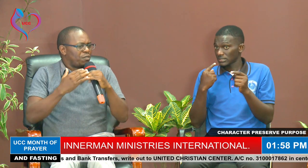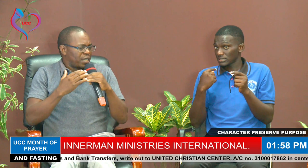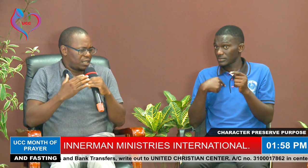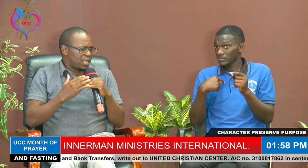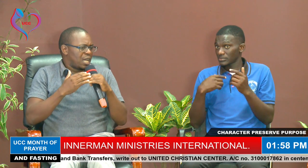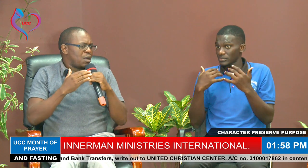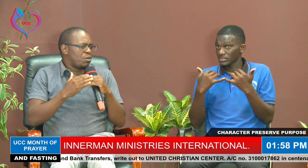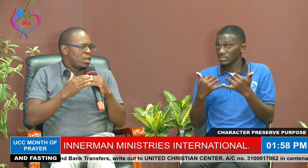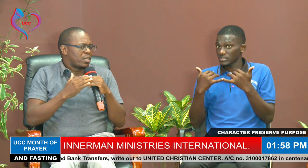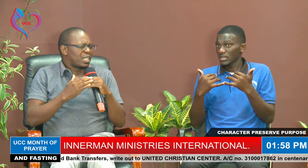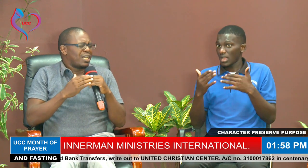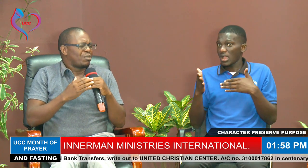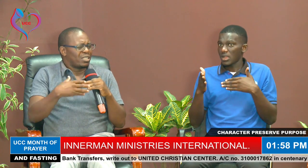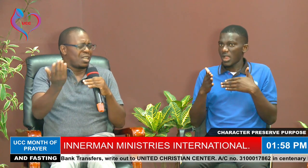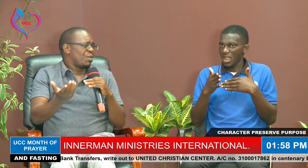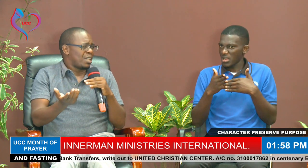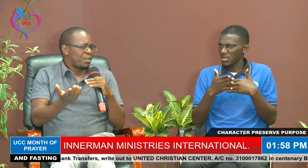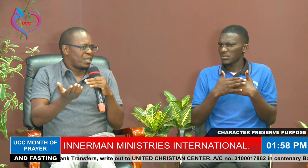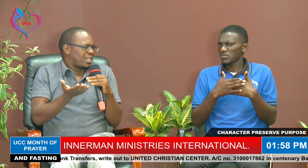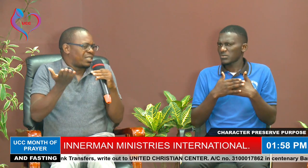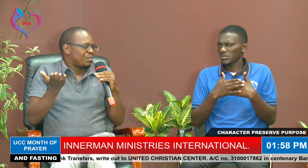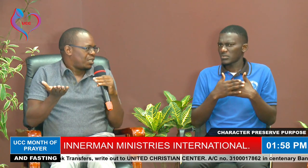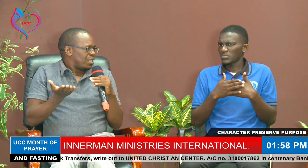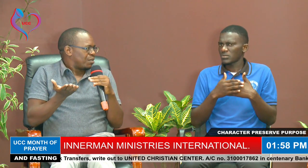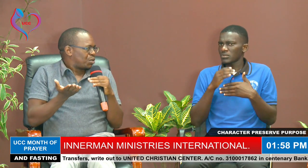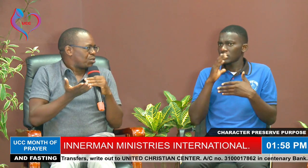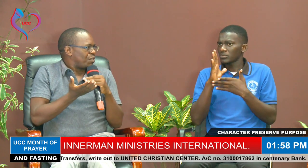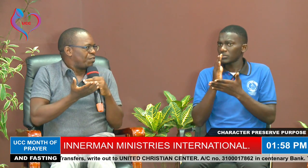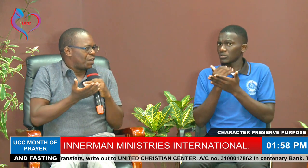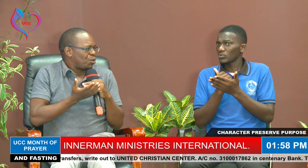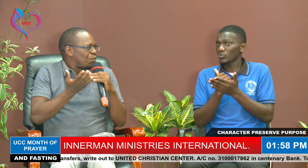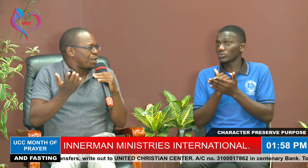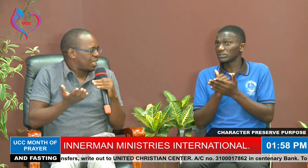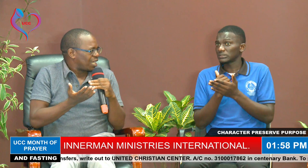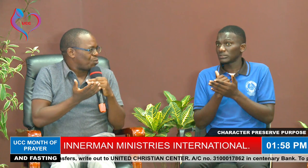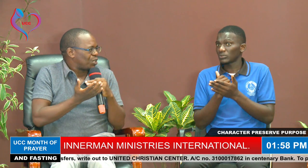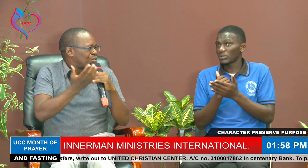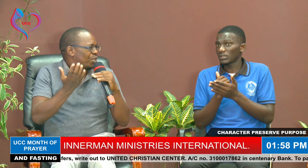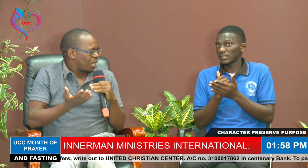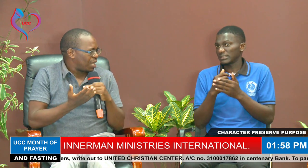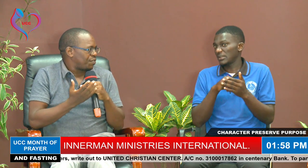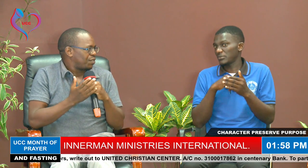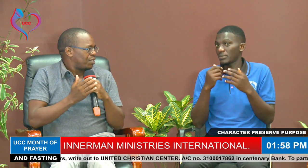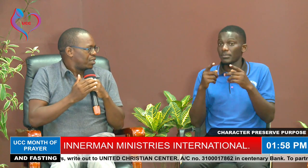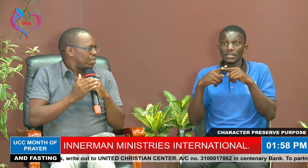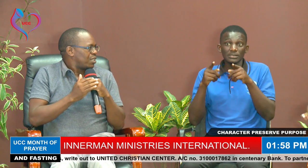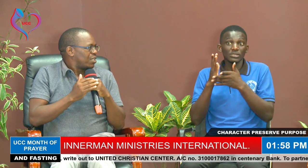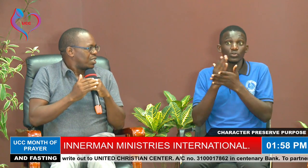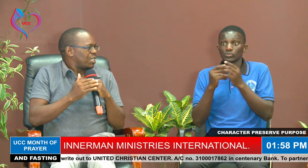introvert, negalawo. Segala wanti negalawo eriyaban. Nay, that is me because of a lot of pain that I went through in my life. In your environment. In